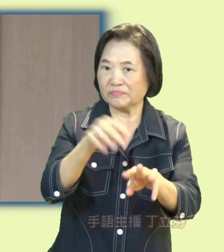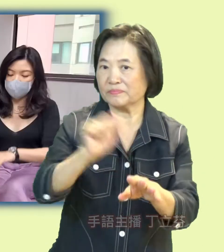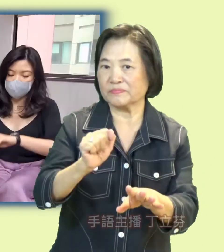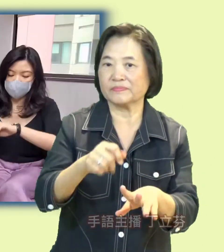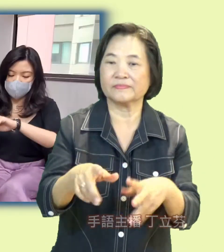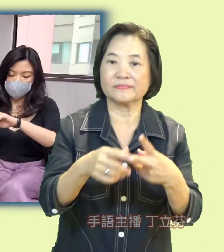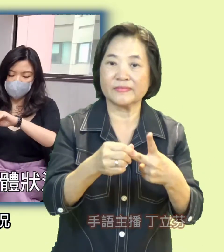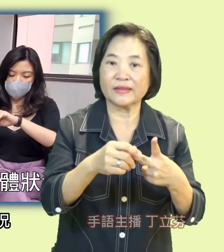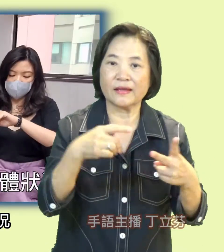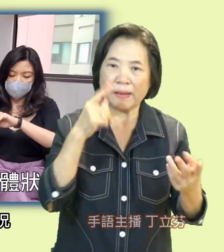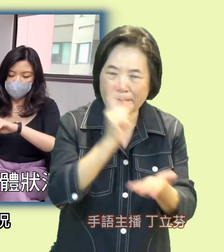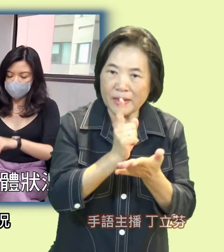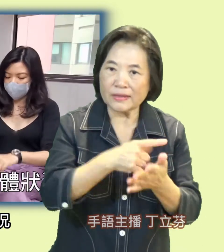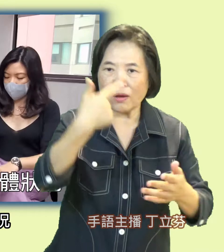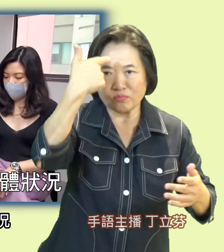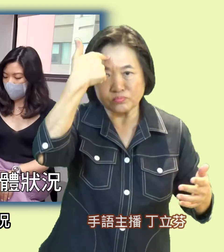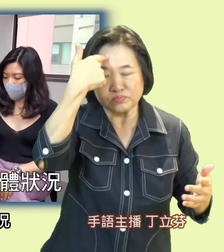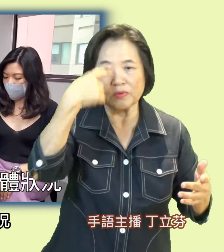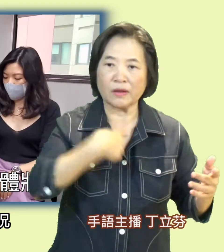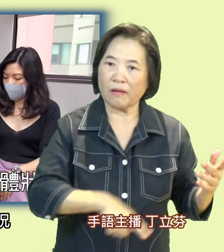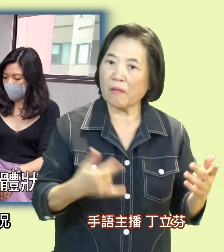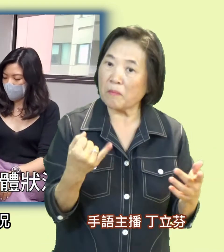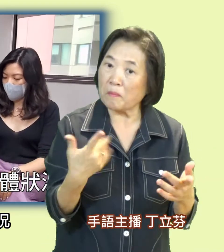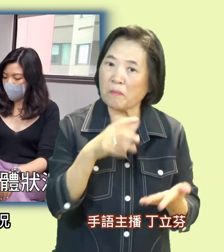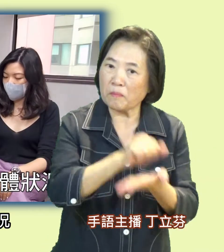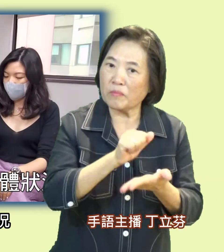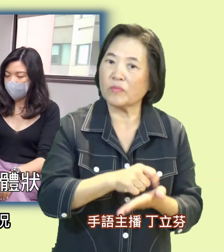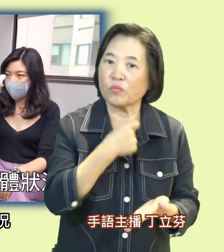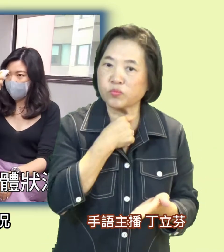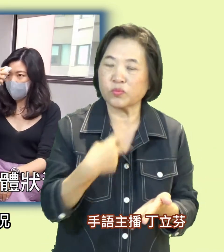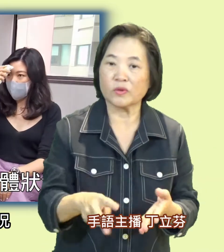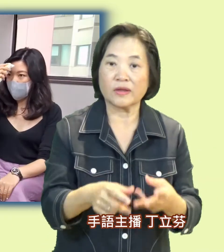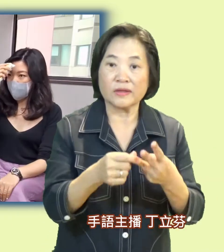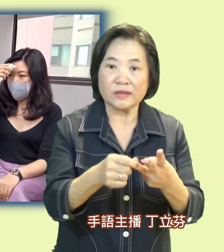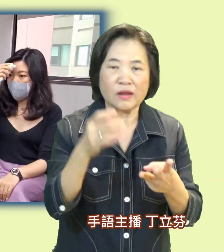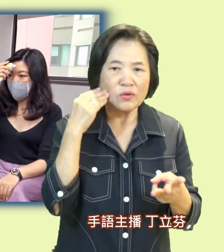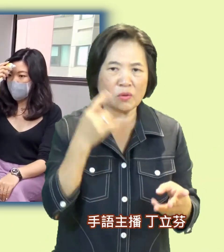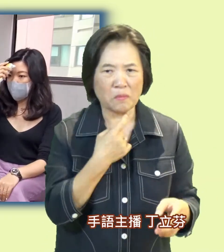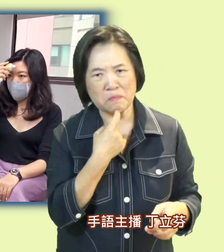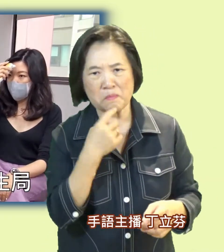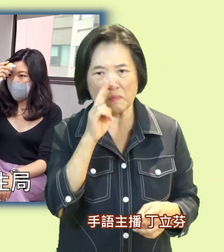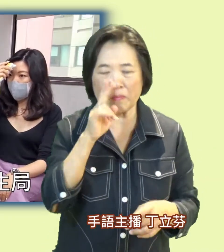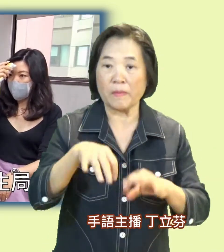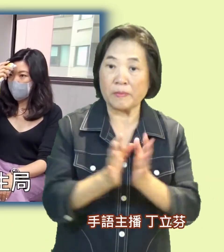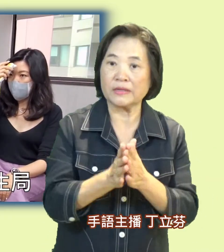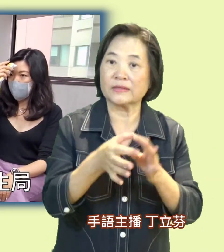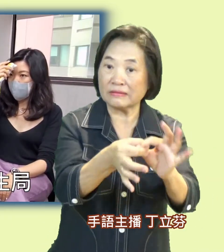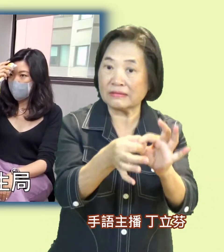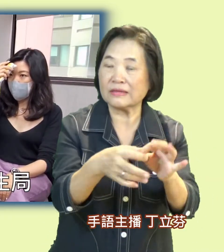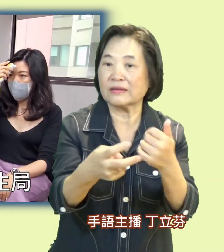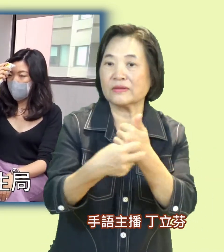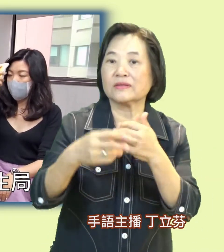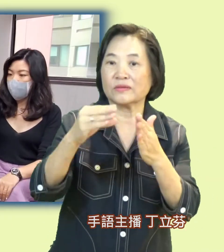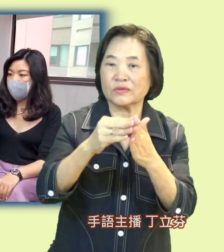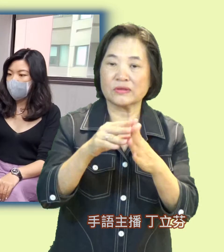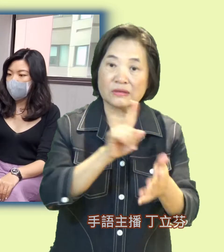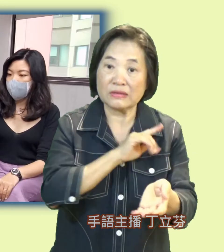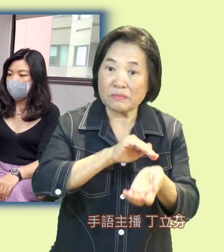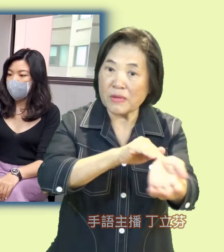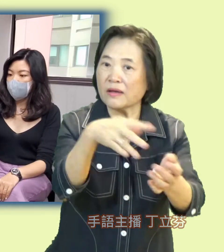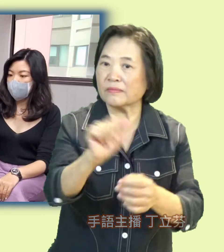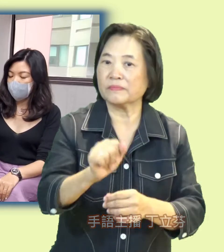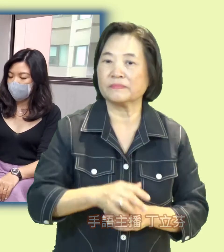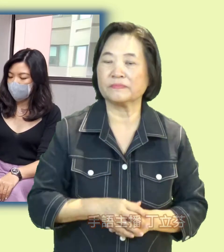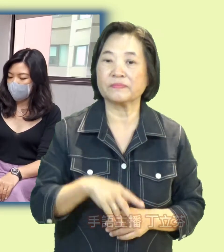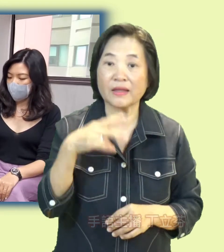门。第二，当然要记录体温了身体的状况，关注饮食准头而联络国家疾卫生局，做唔得参加